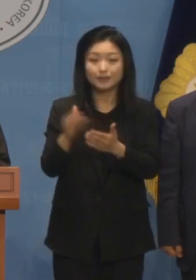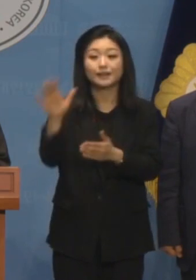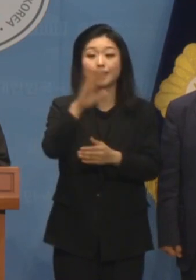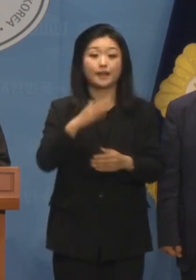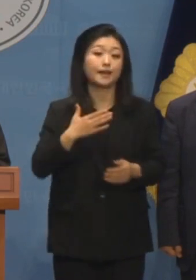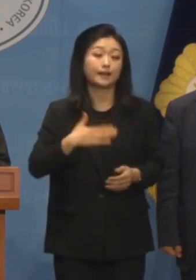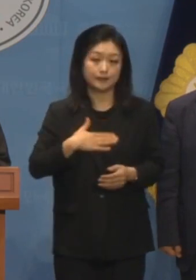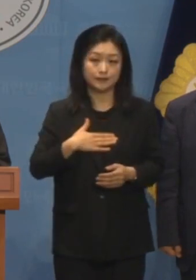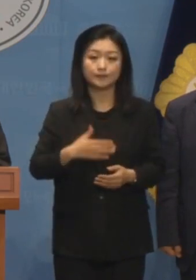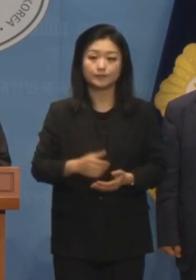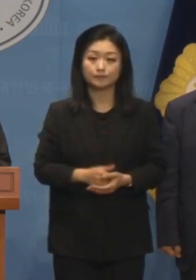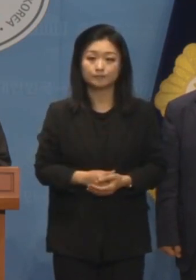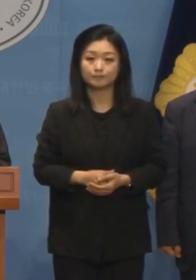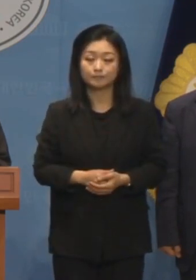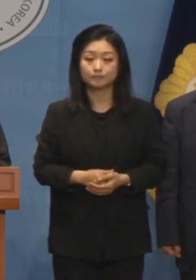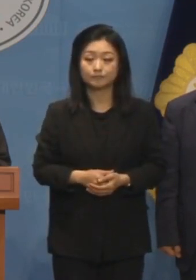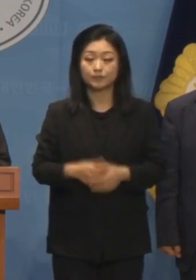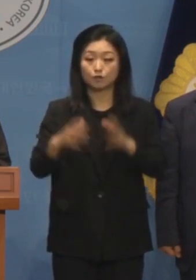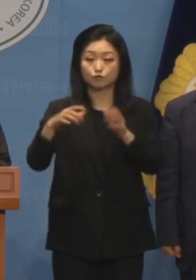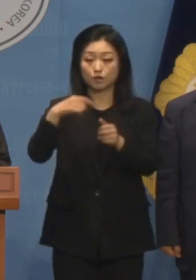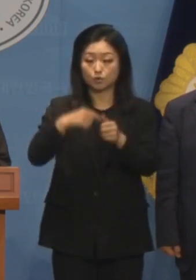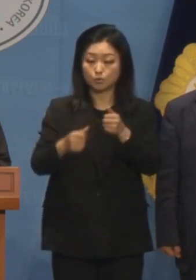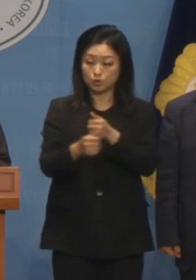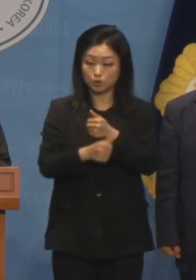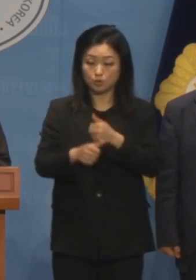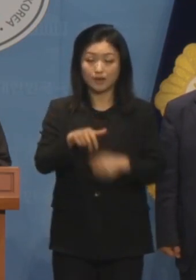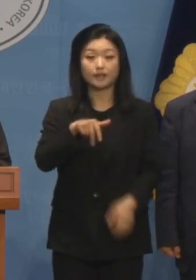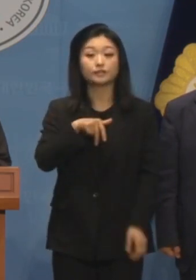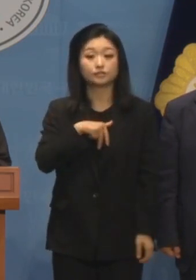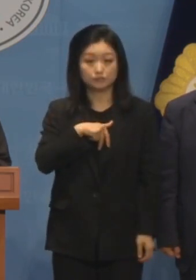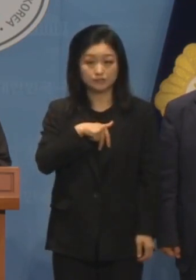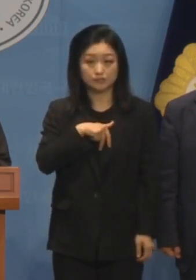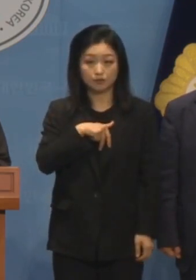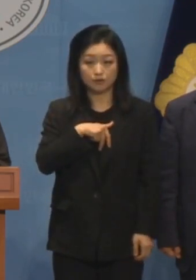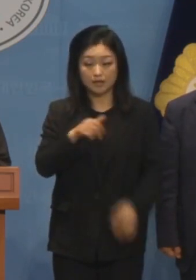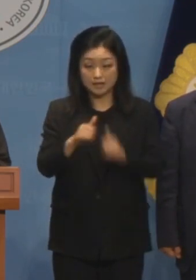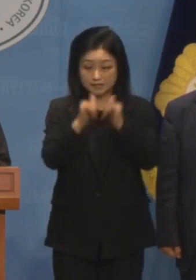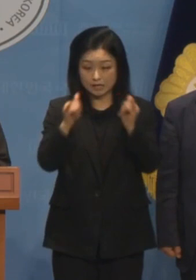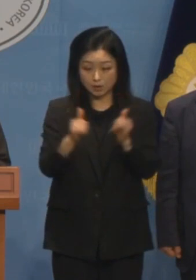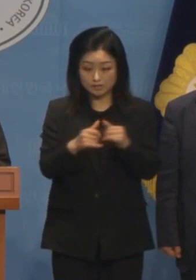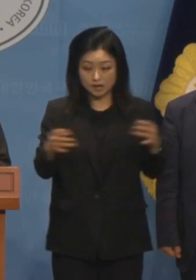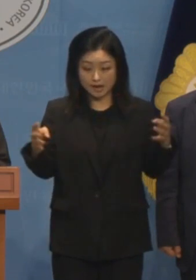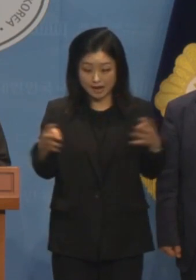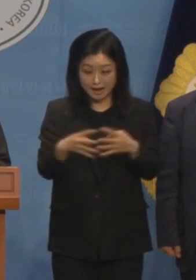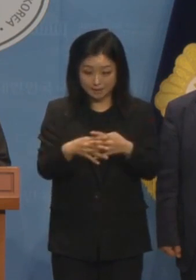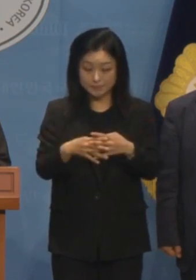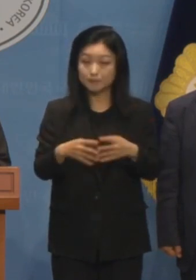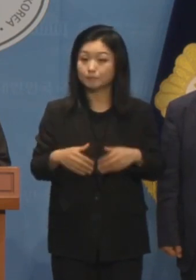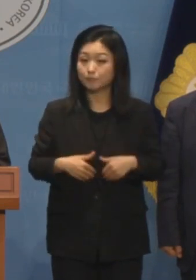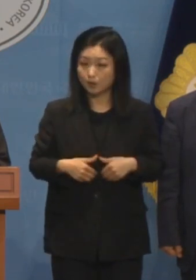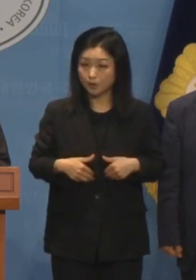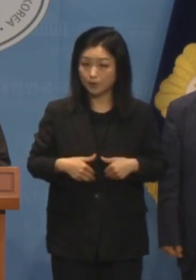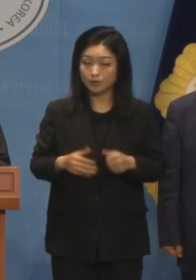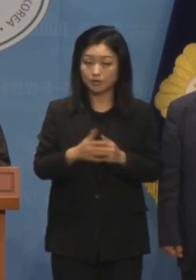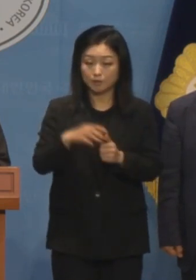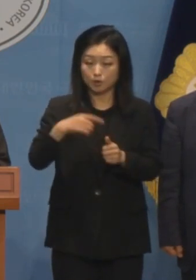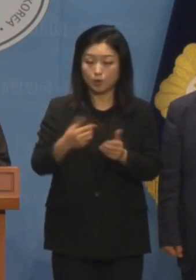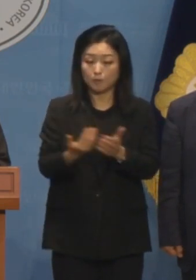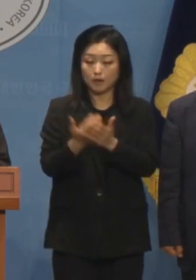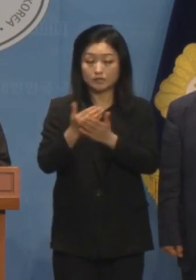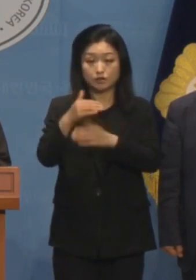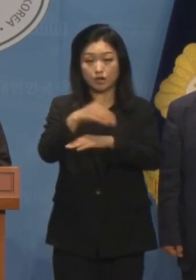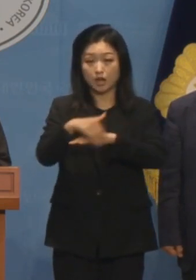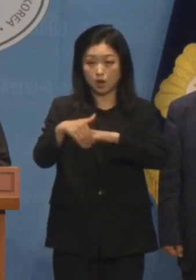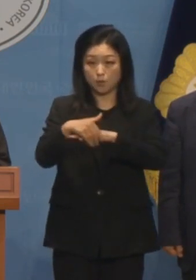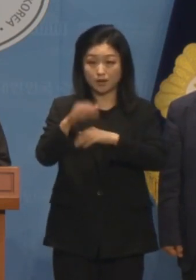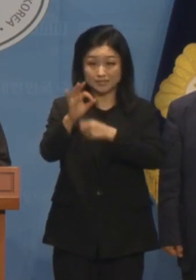아는 사실입니다. 국가교육위원회의 정체성이 사회적 합의 기구라는 것을 감안할 때 국가교육